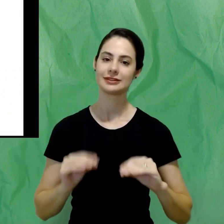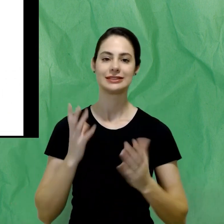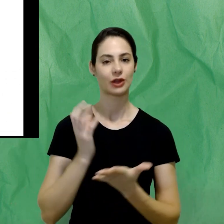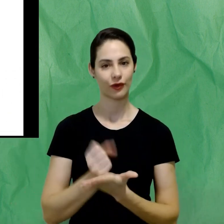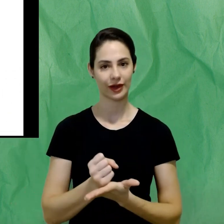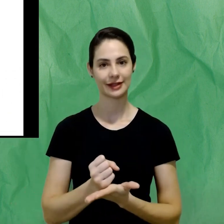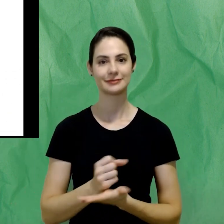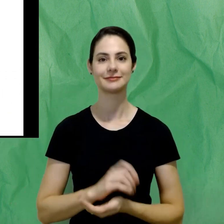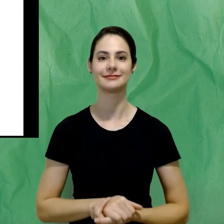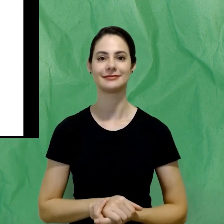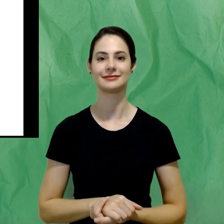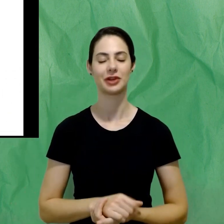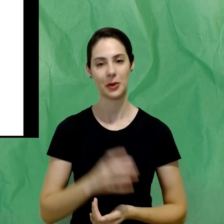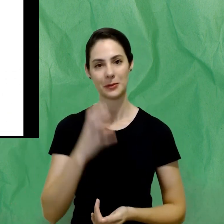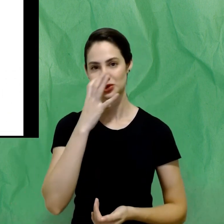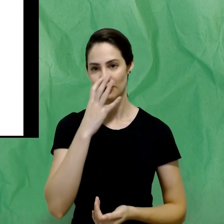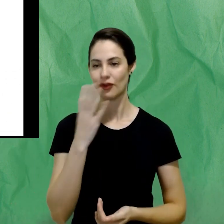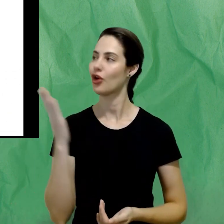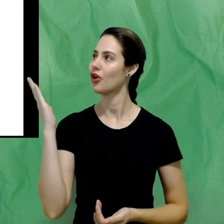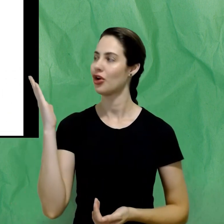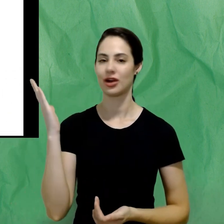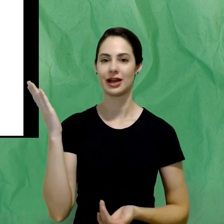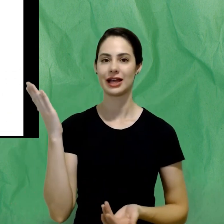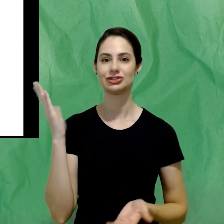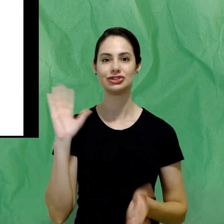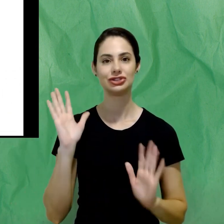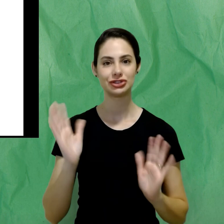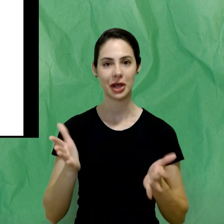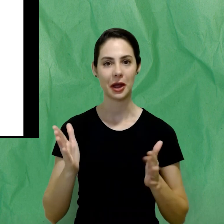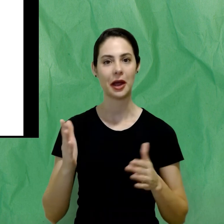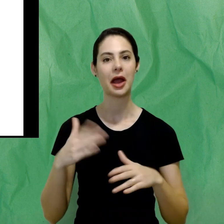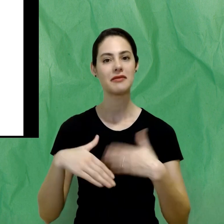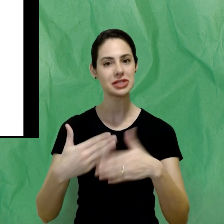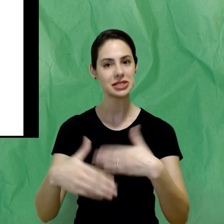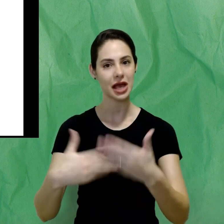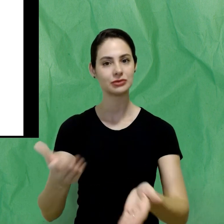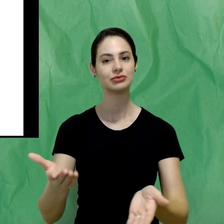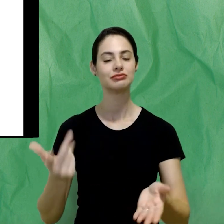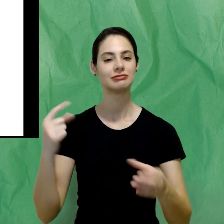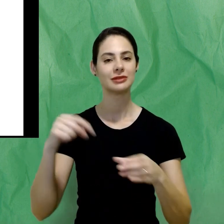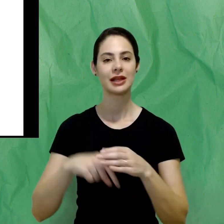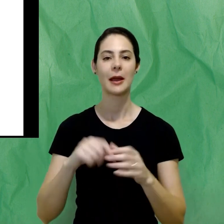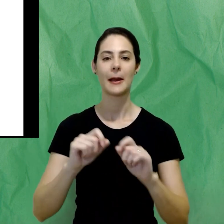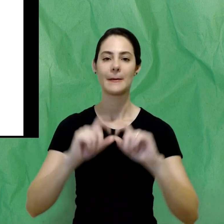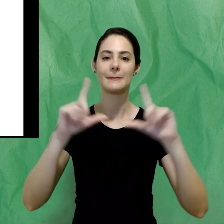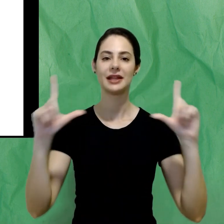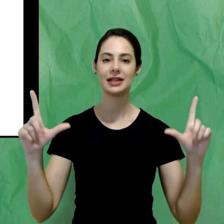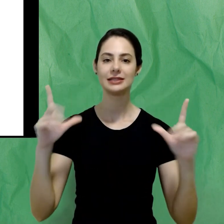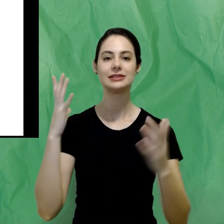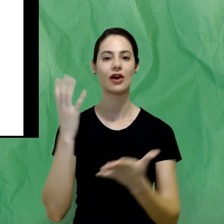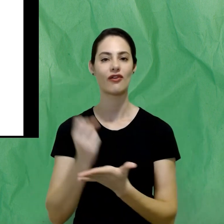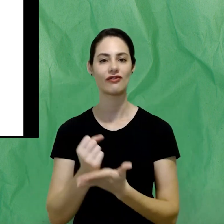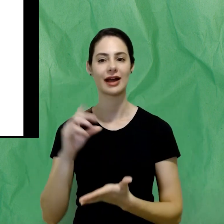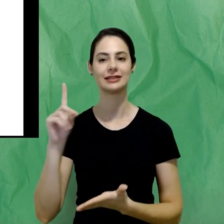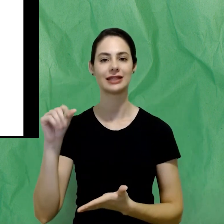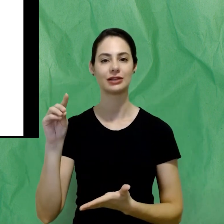salvar. Então observem como que um recurso tão avançado como abrir e salvar dados,